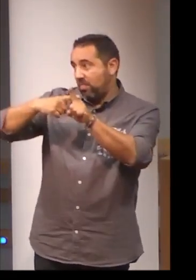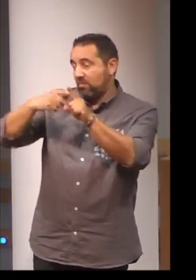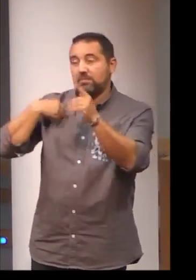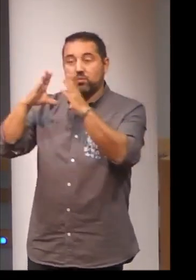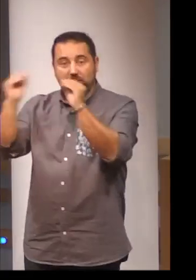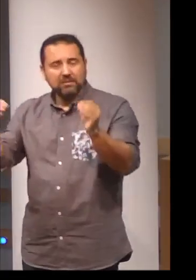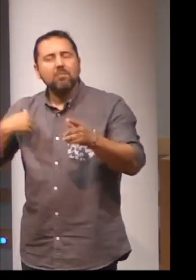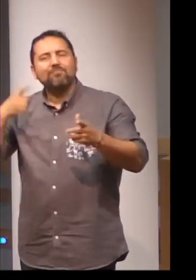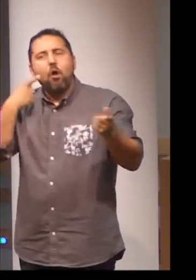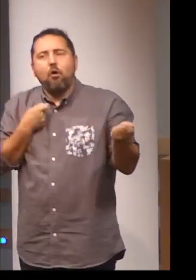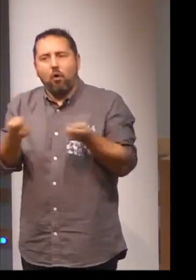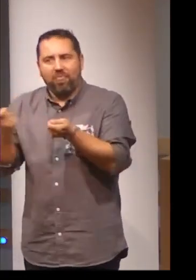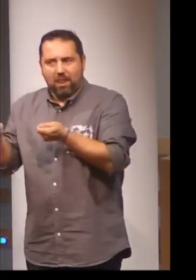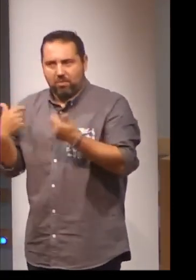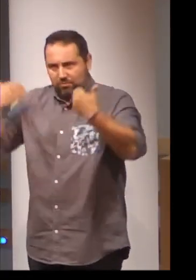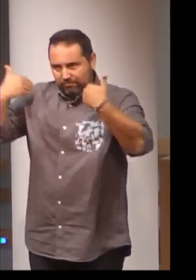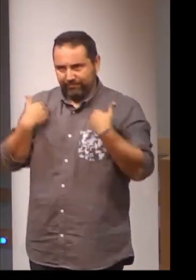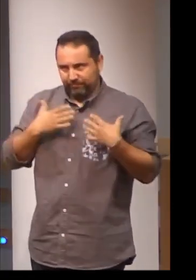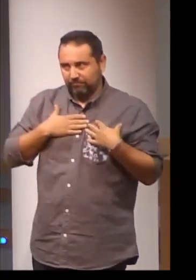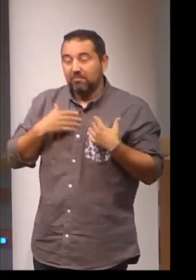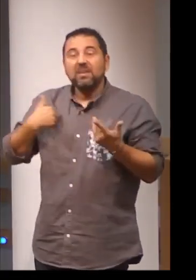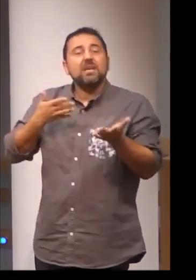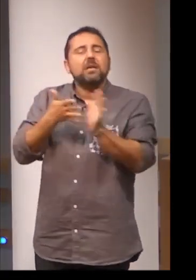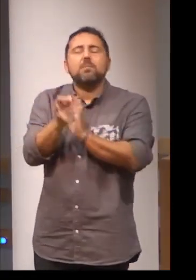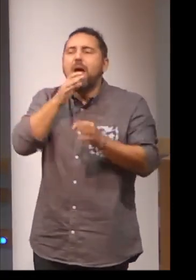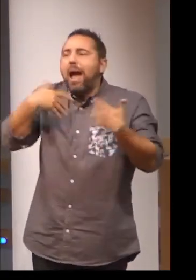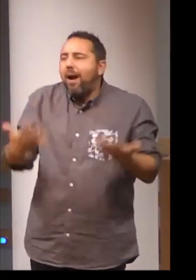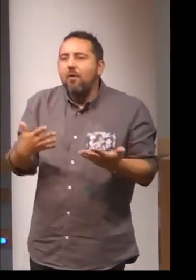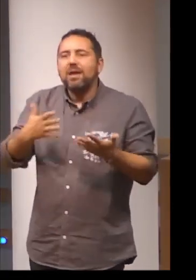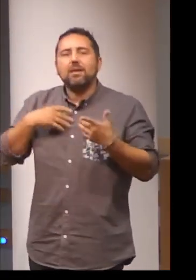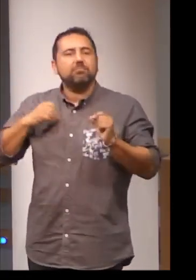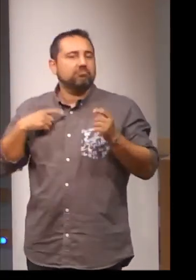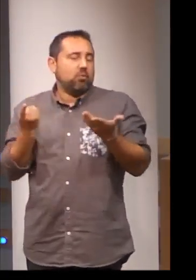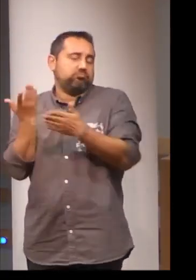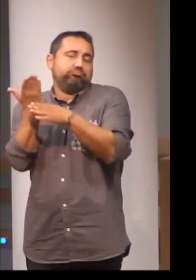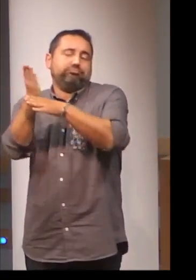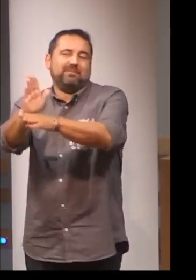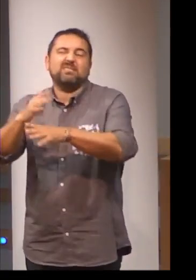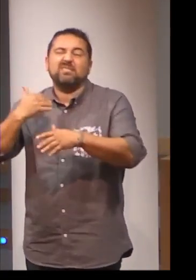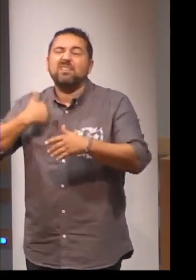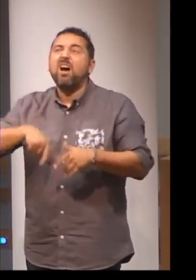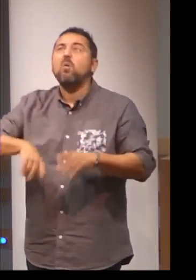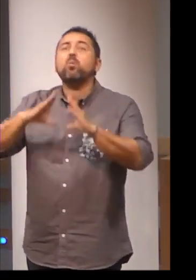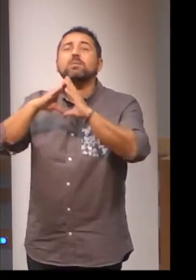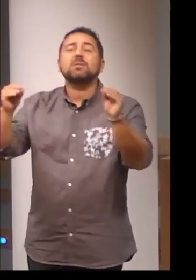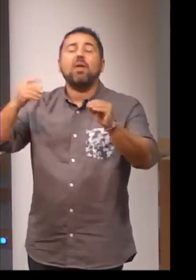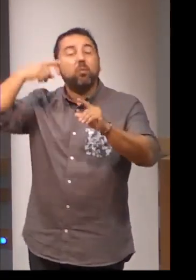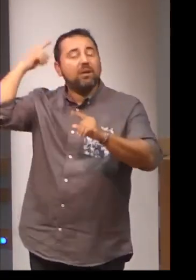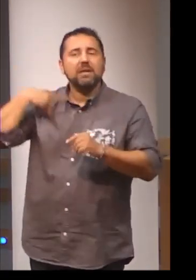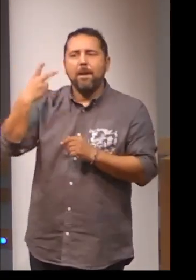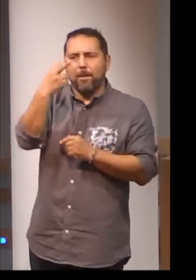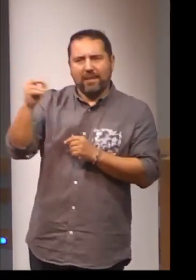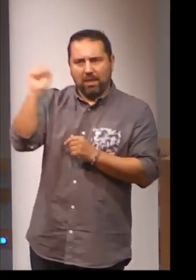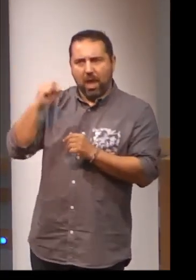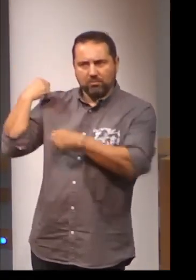a la que queremos darle un poquito de margen y de marco ahora mismo. La Universidad Rey Juan Carlos cumple 20 años. La creación de este grado